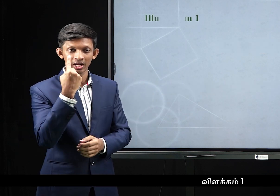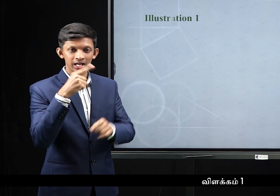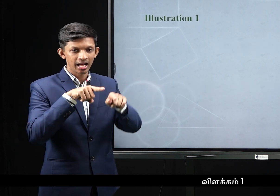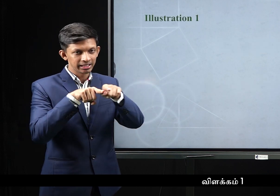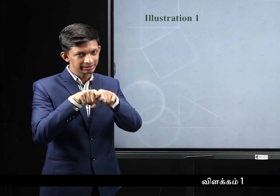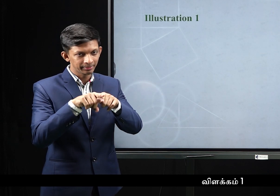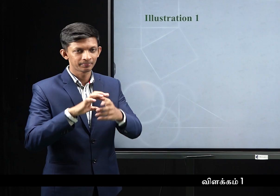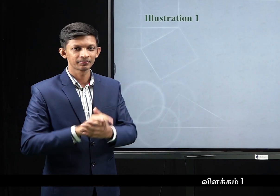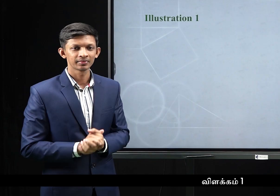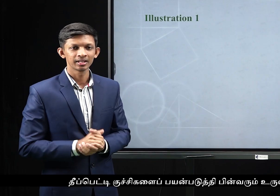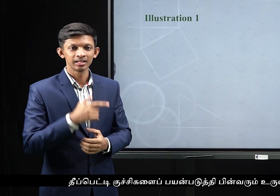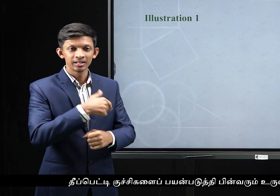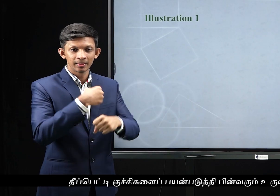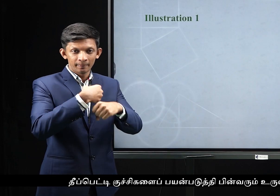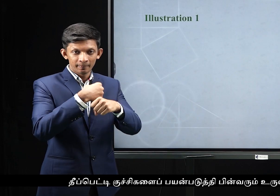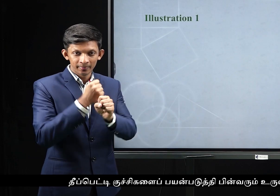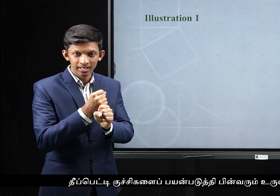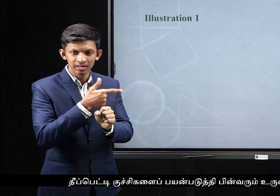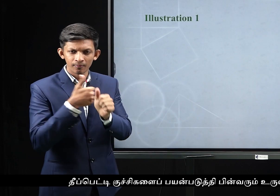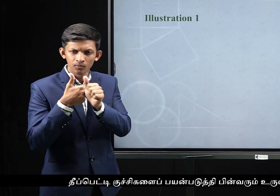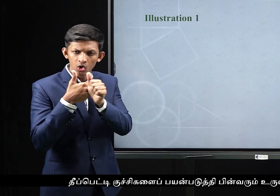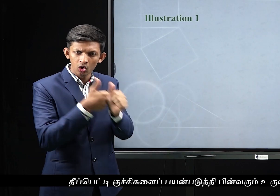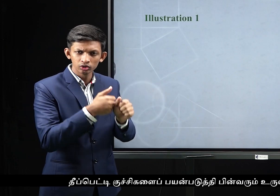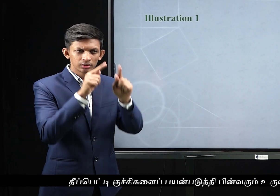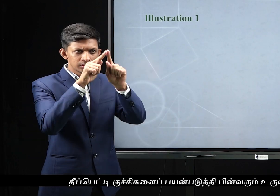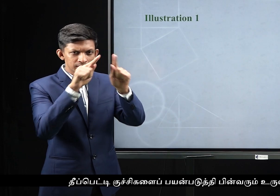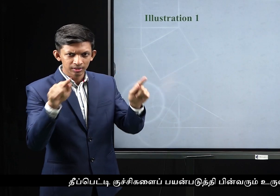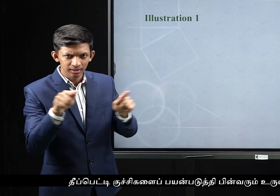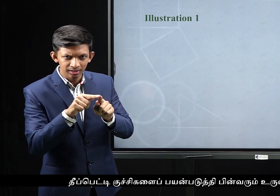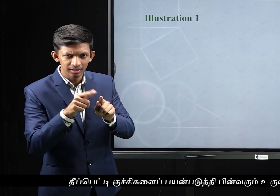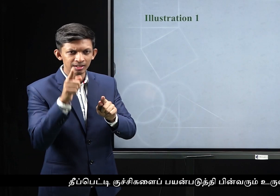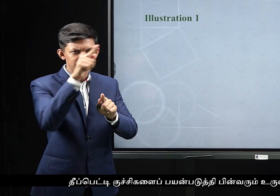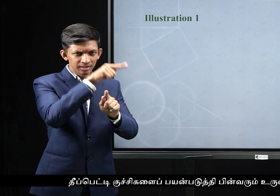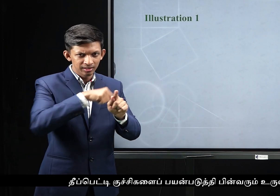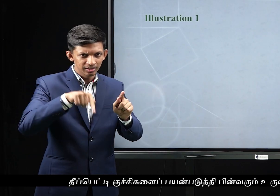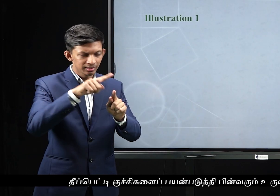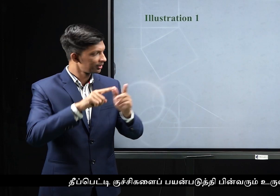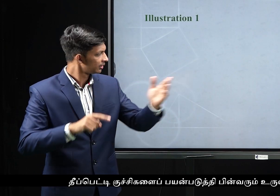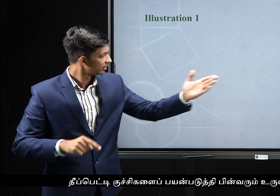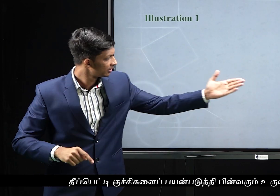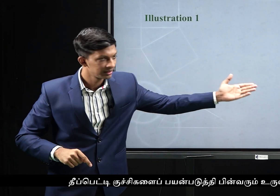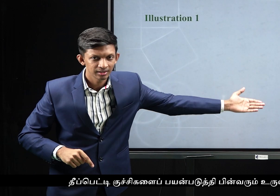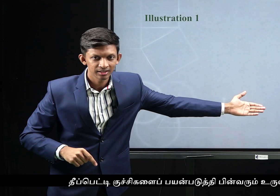விளக்கம் 1. தீப்பெட்டி குச்சிகளை பயன்படுத்தி பின்வரும் உருவங்களை உருவாக்கவும்.